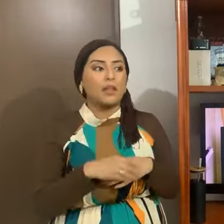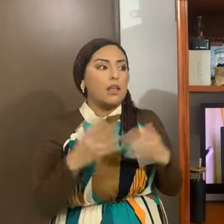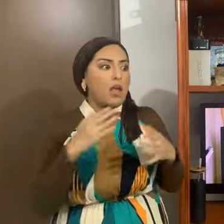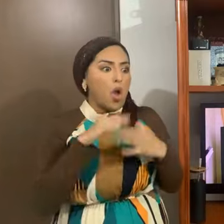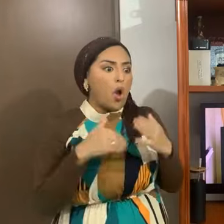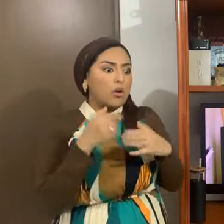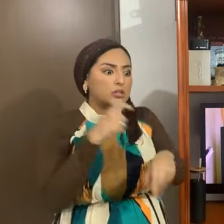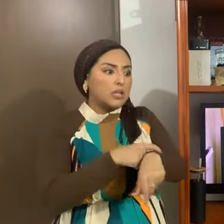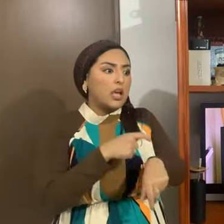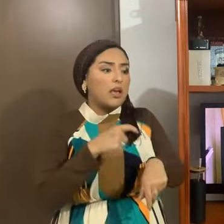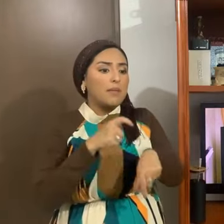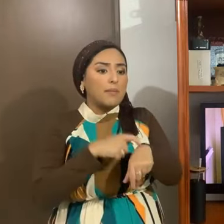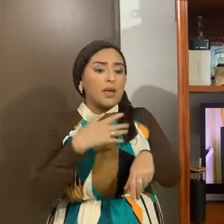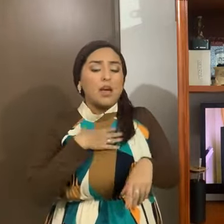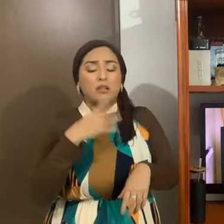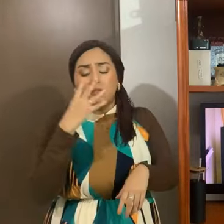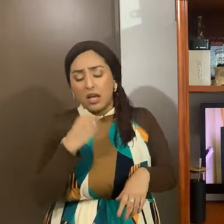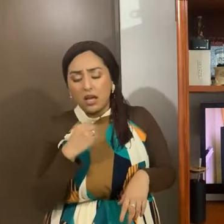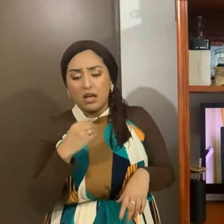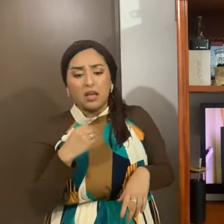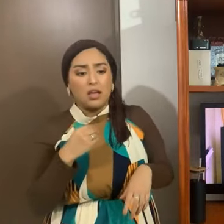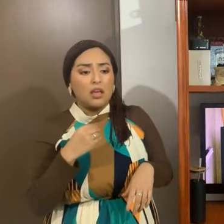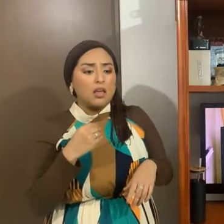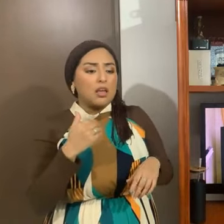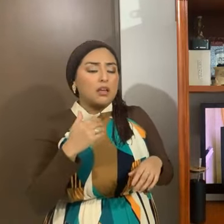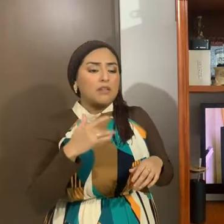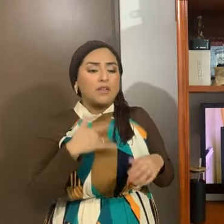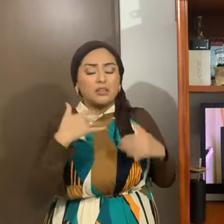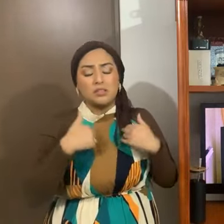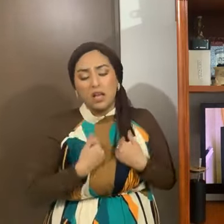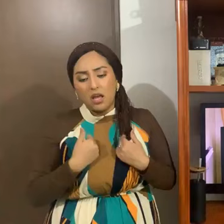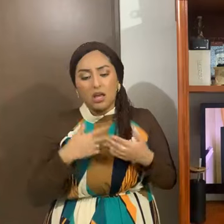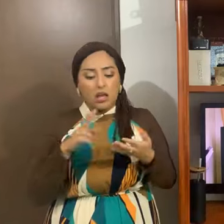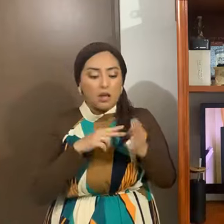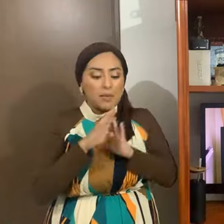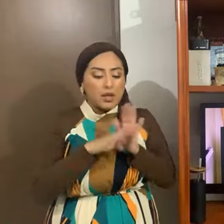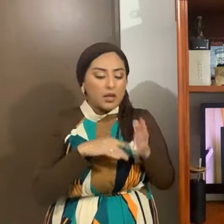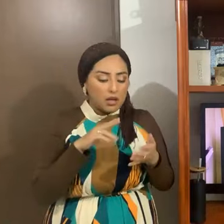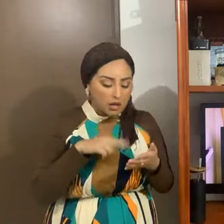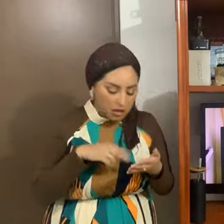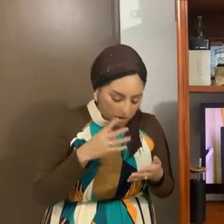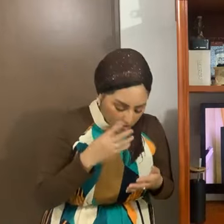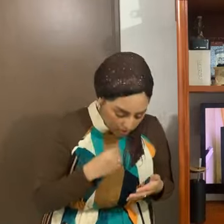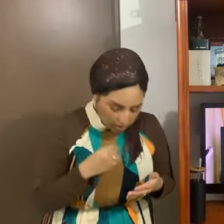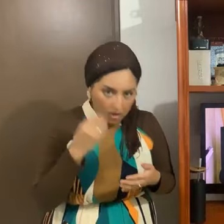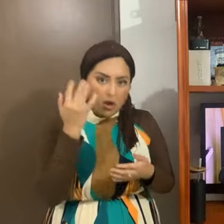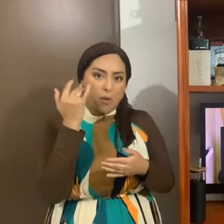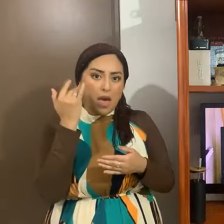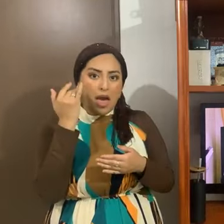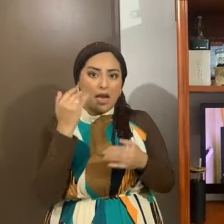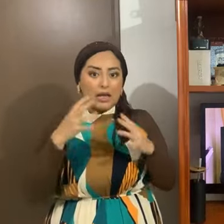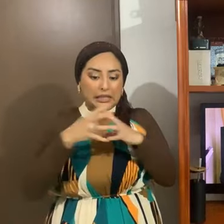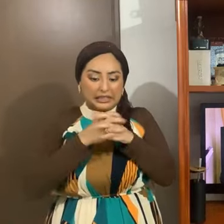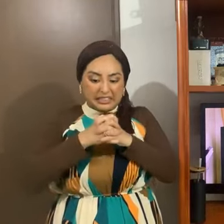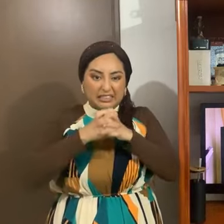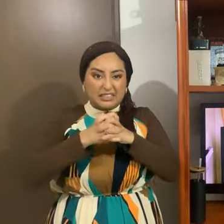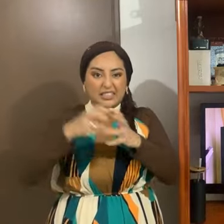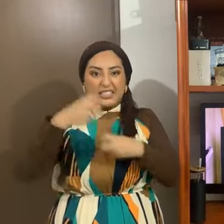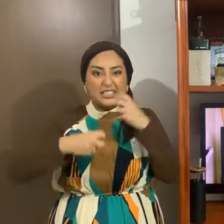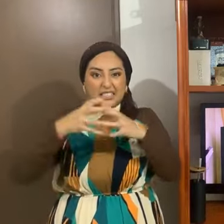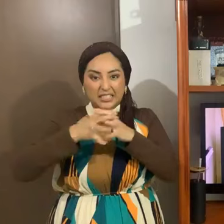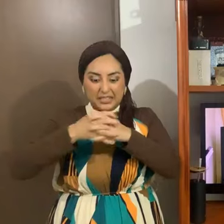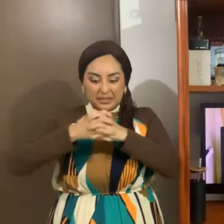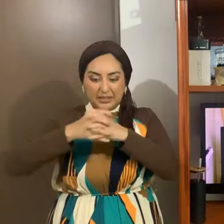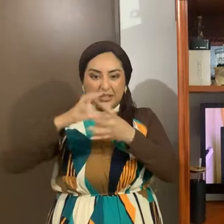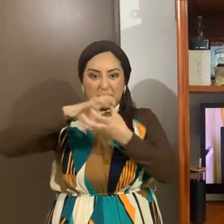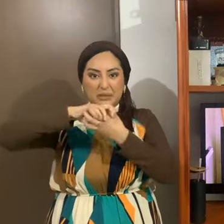todo el tiempo estoy cansado, no puedo orar porque me duermo, leo la Biblia y me quedo dormido. Todo ese nudo, todos esos problemas van